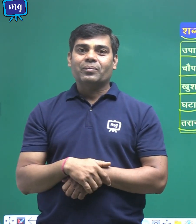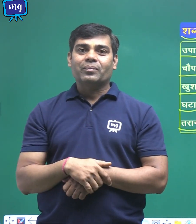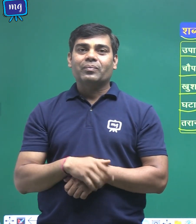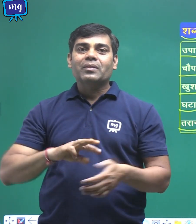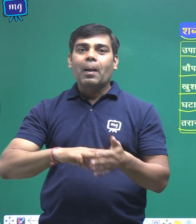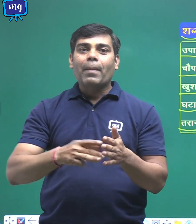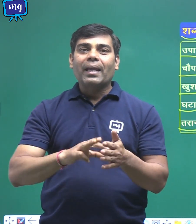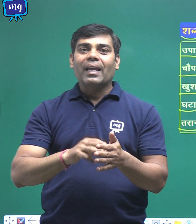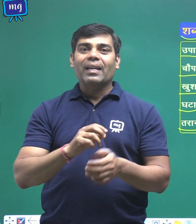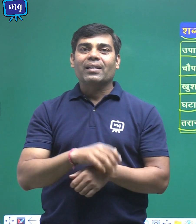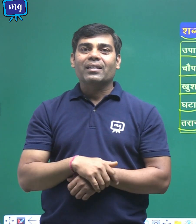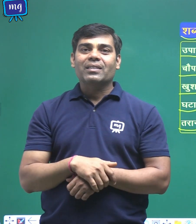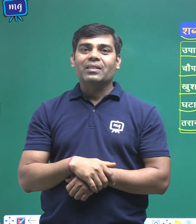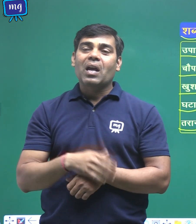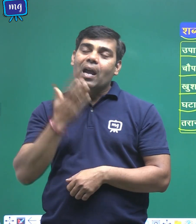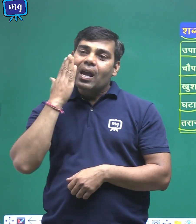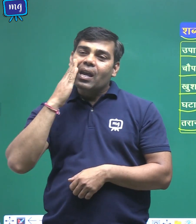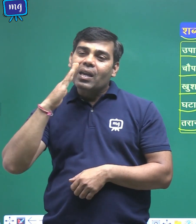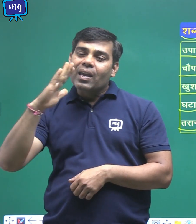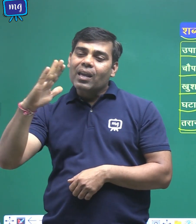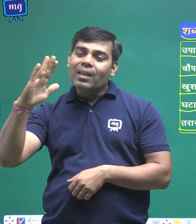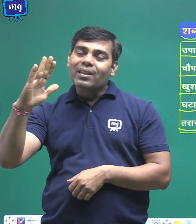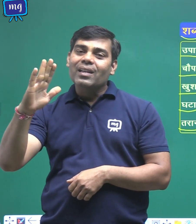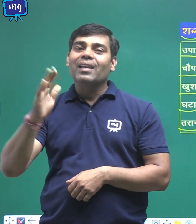अर्थ है गीत की लय।